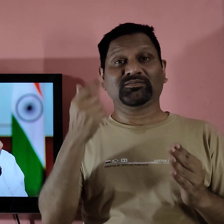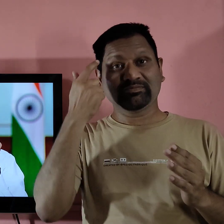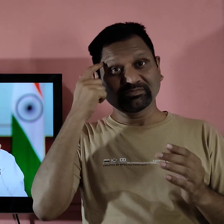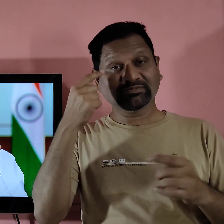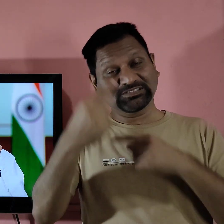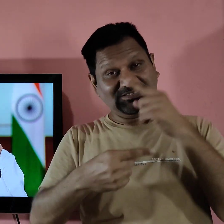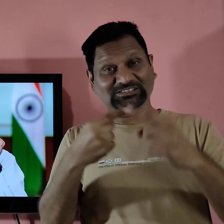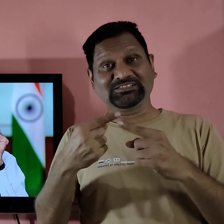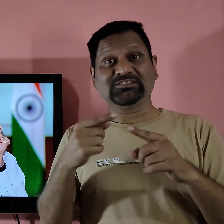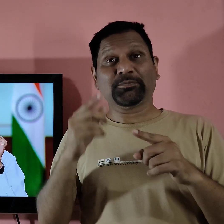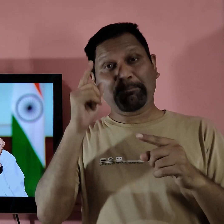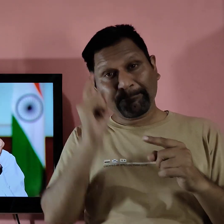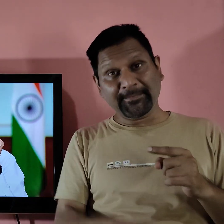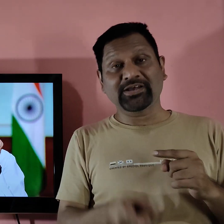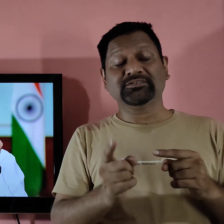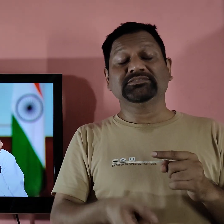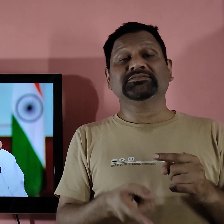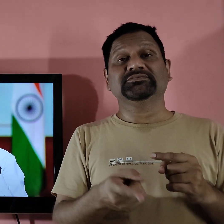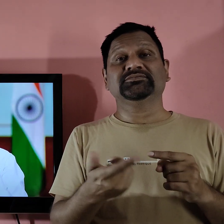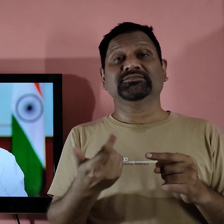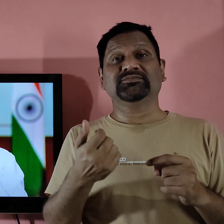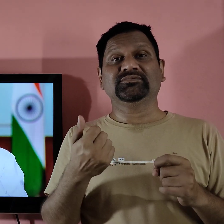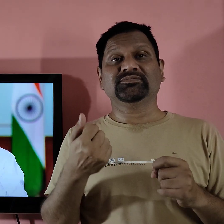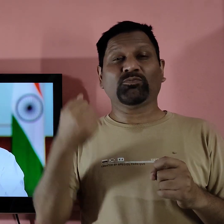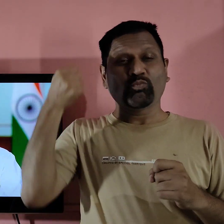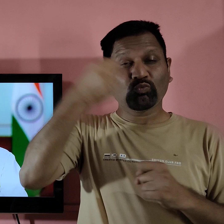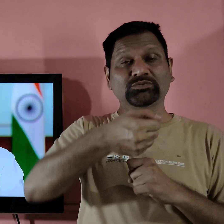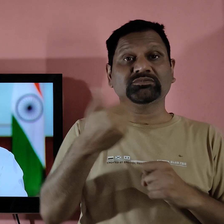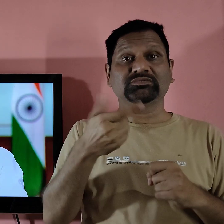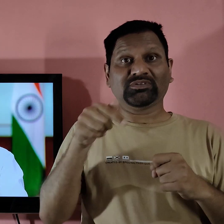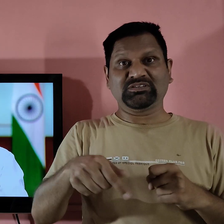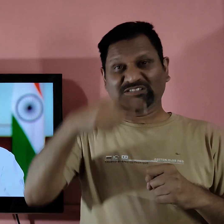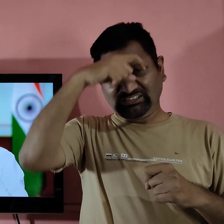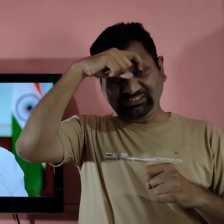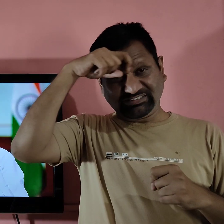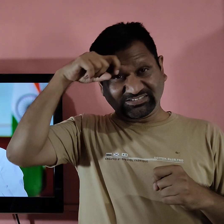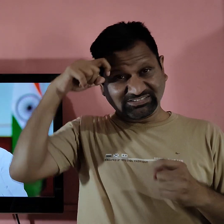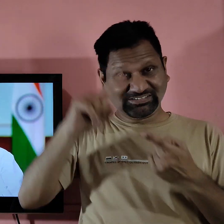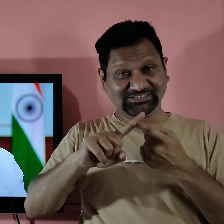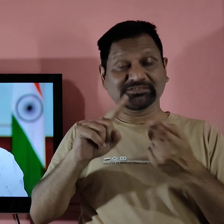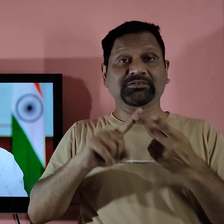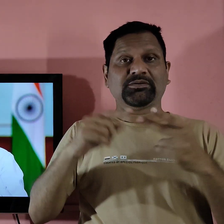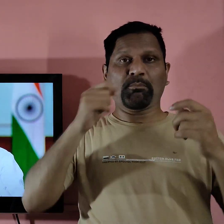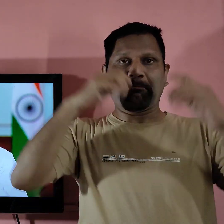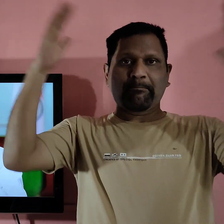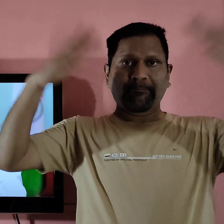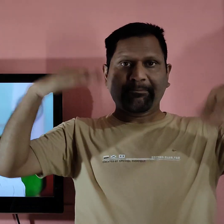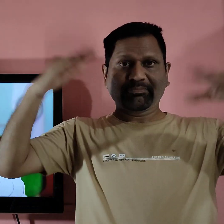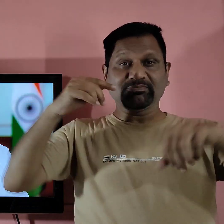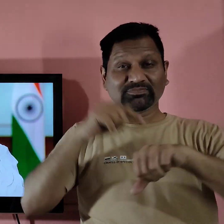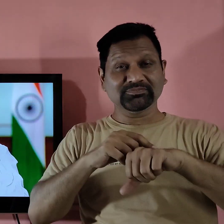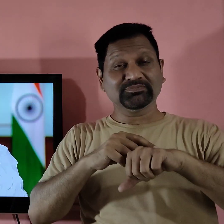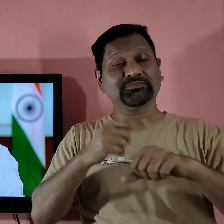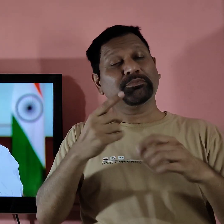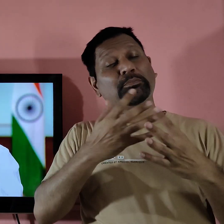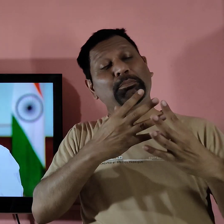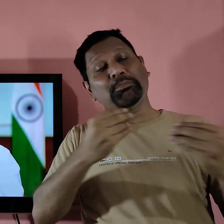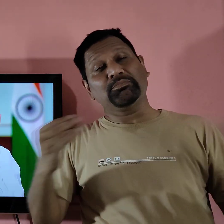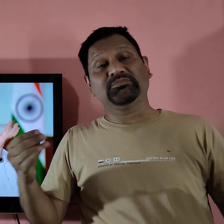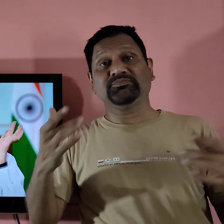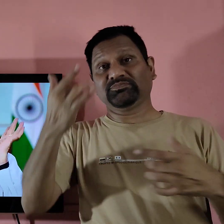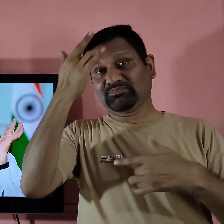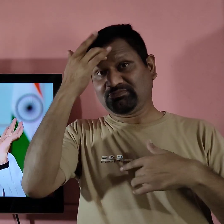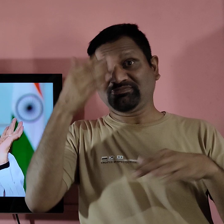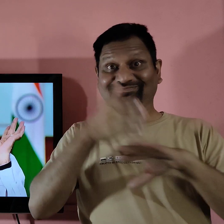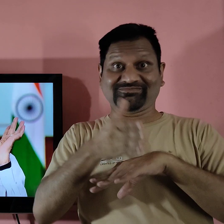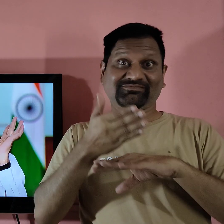ज्यादा बल इसलिए भी देना है क्योंकि गर्मी और बरसात के मौसम में अनेक प्रकार की